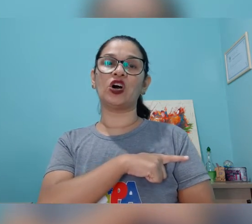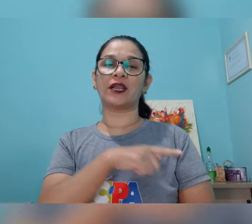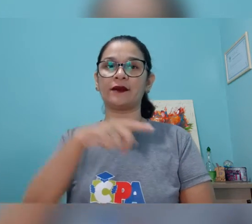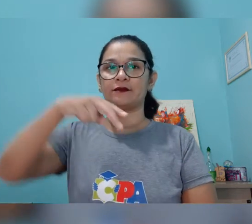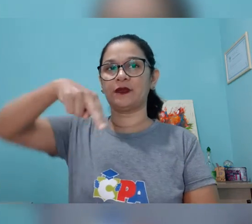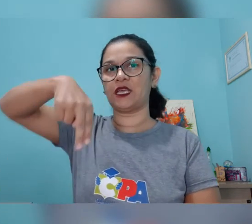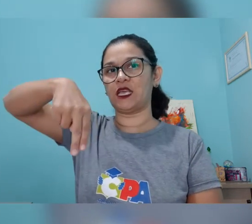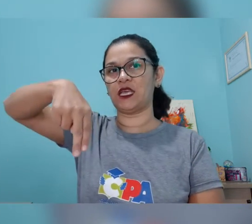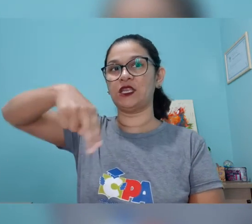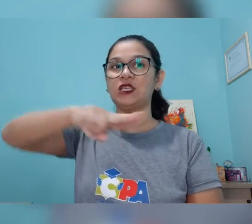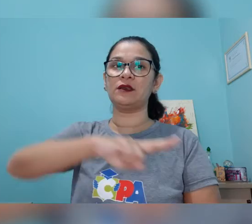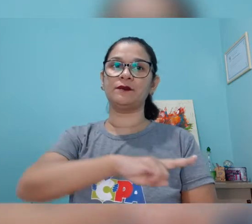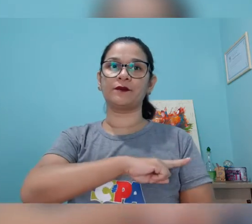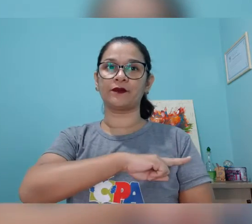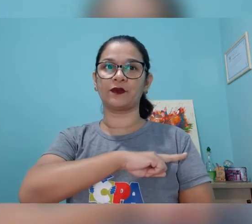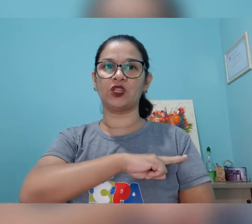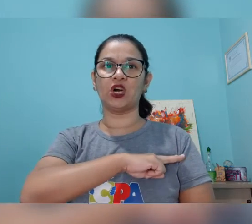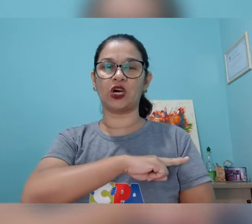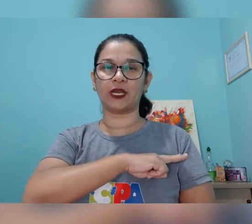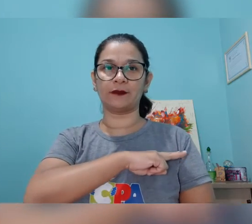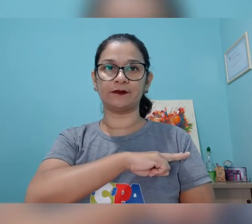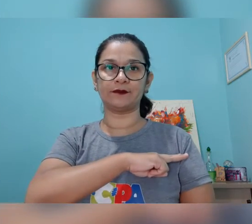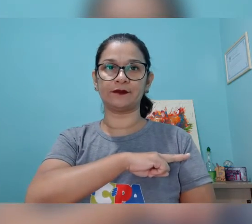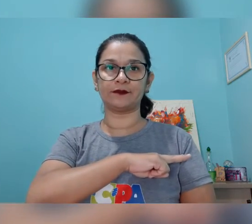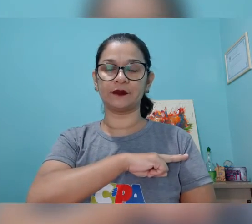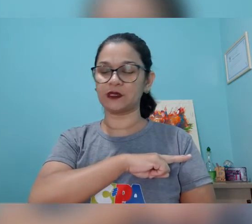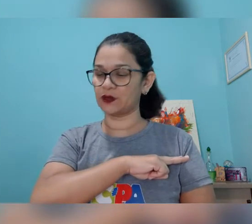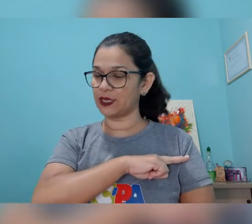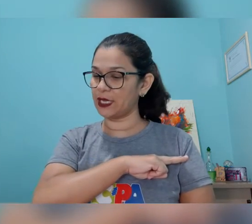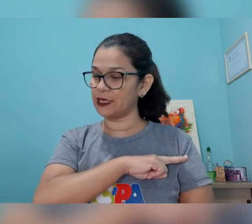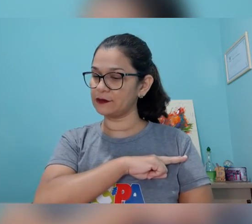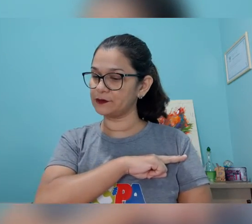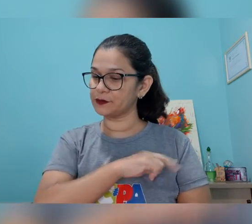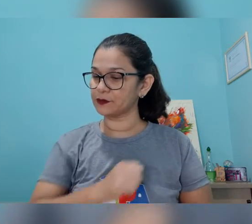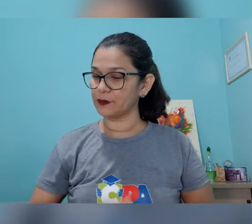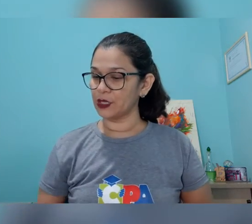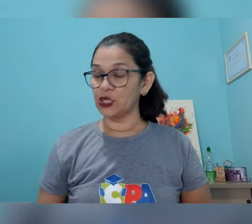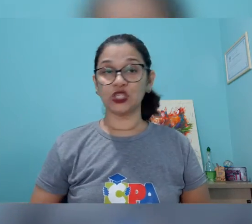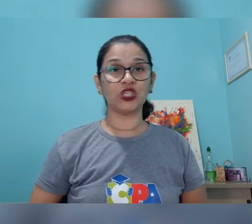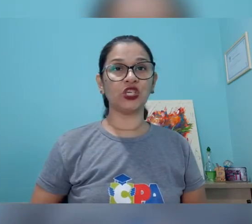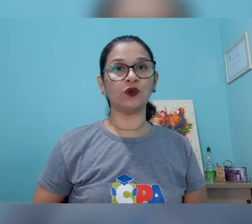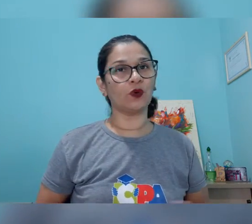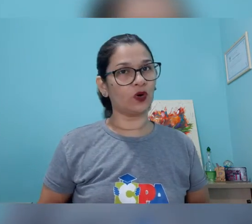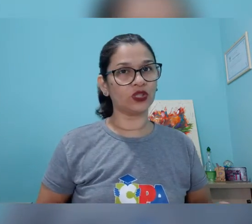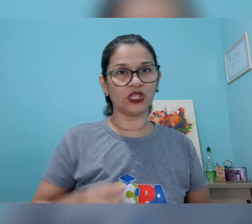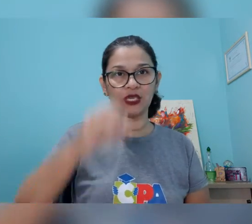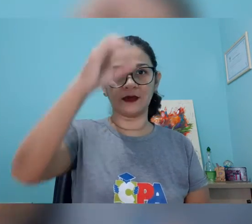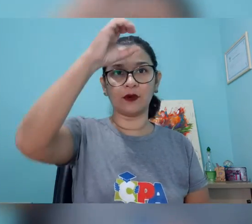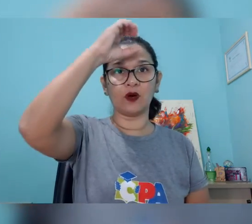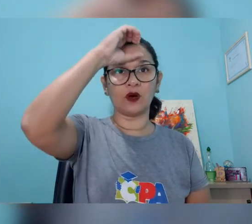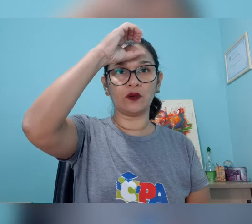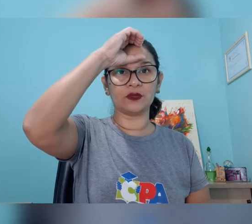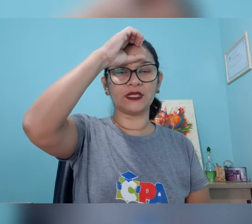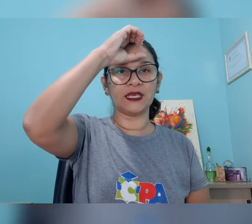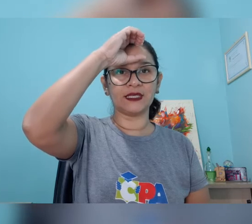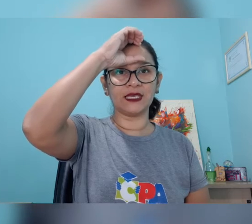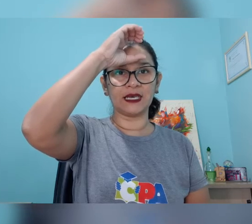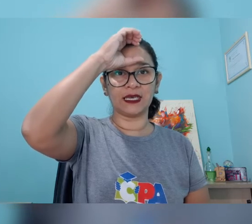Nora, N, nora. Ok? Tio ou tia, ó. Czinho aqui,